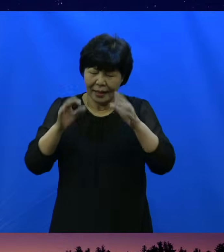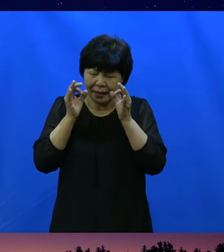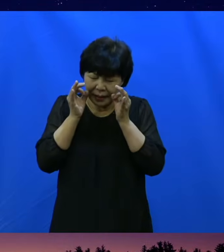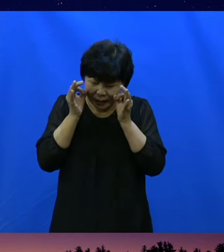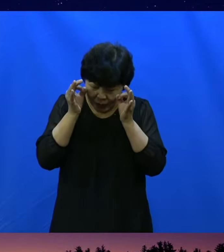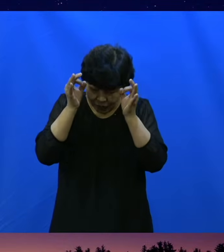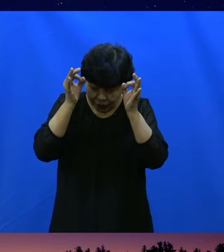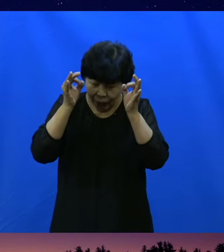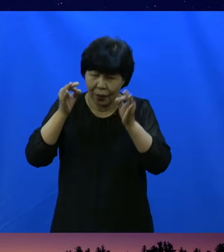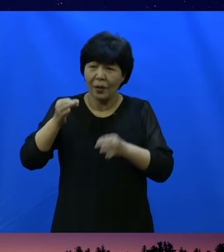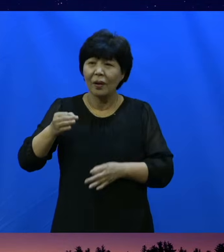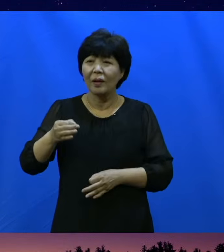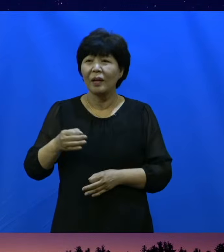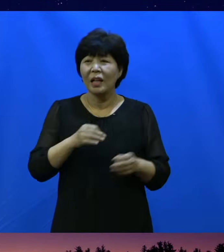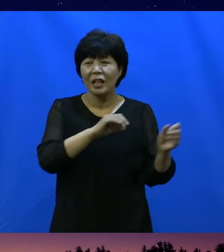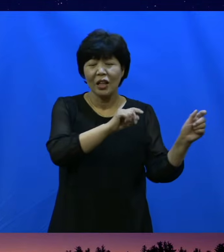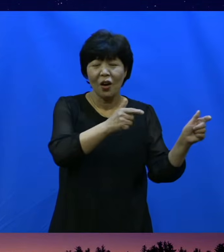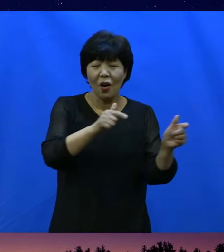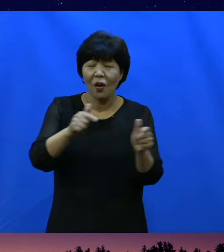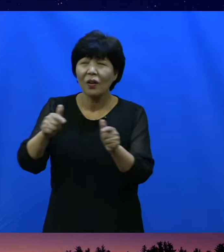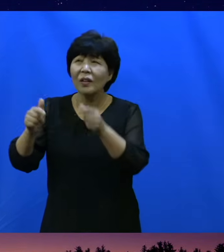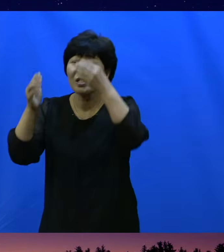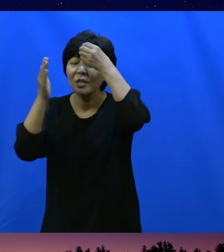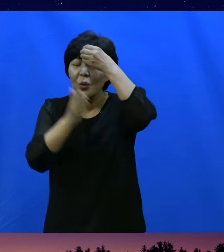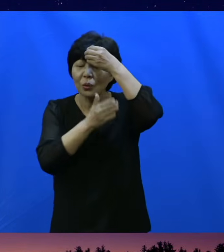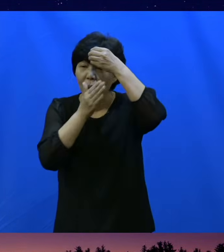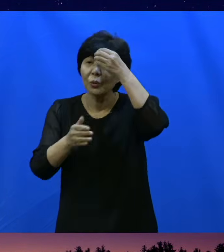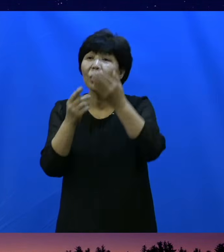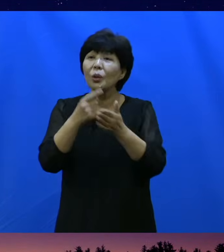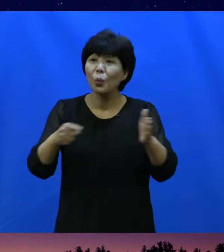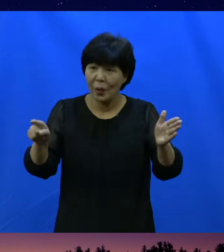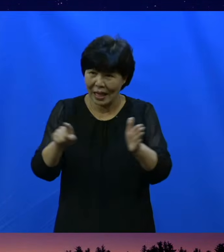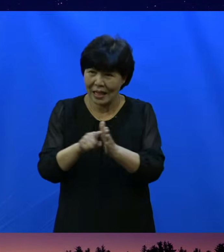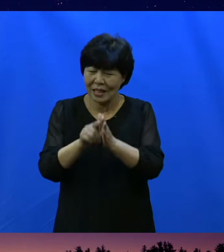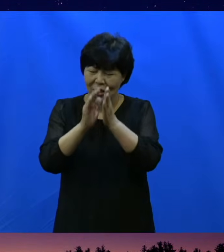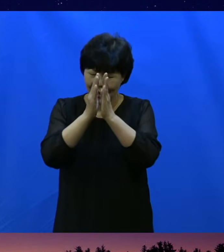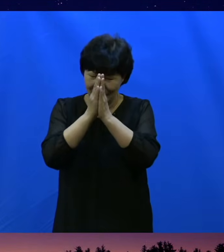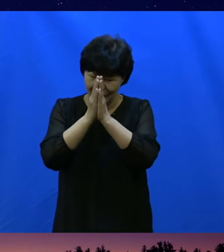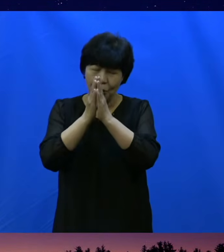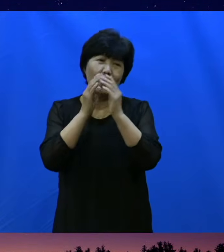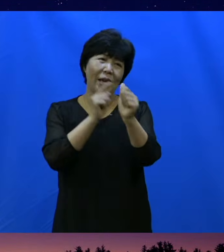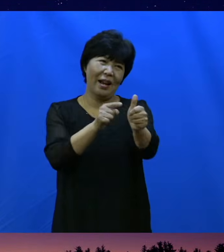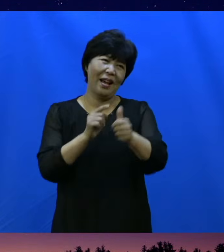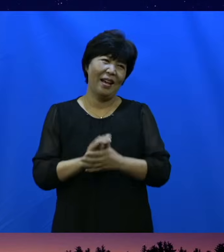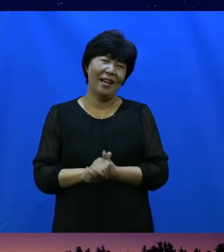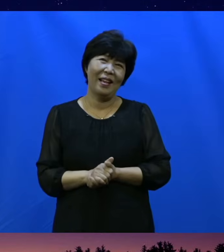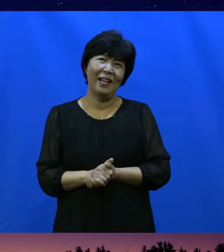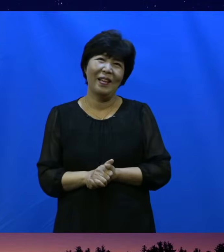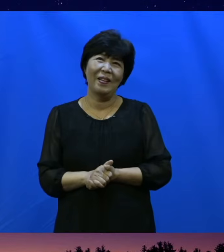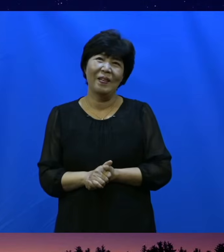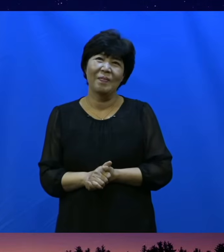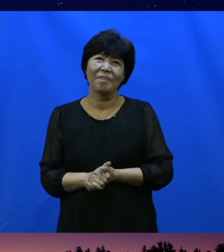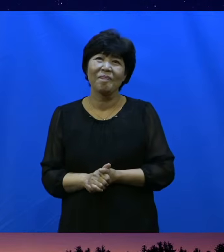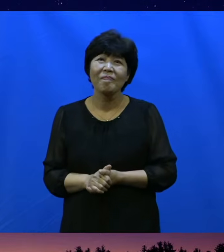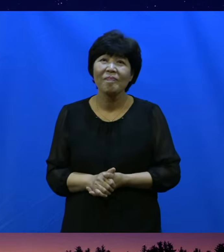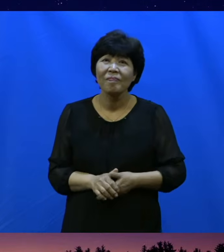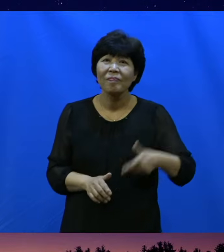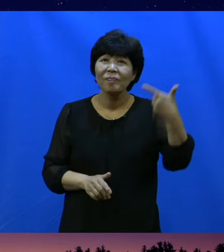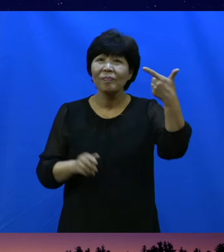위하여 구하라. 여러분, 이 18절 보면요 진짜 대단해요. 앞부분부터 한번 보세요. 18절